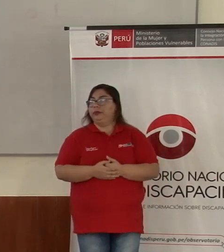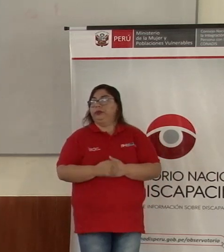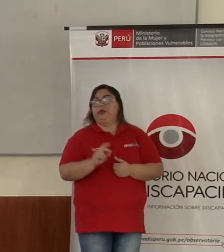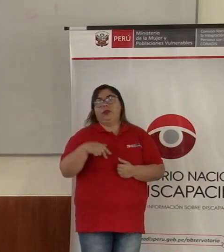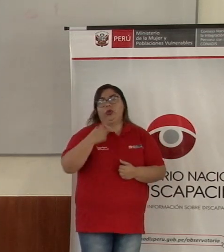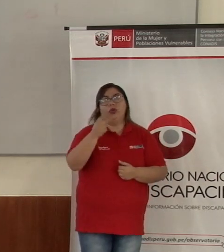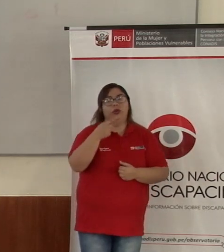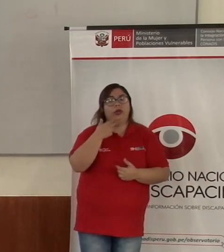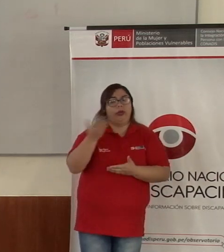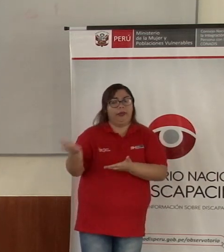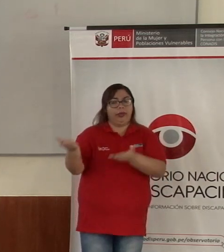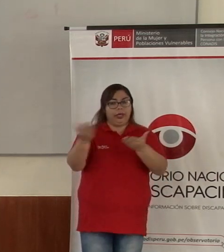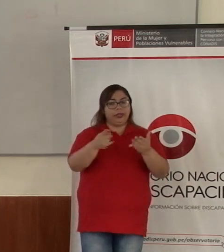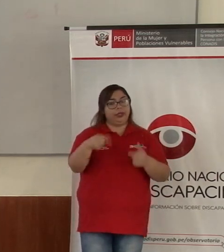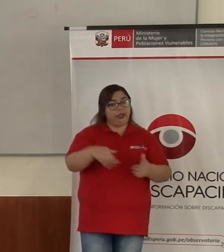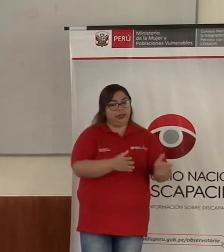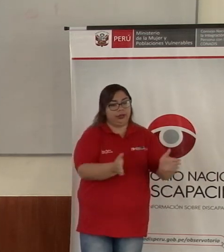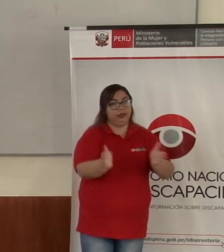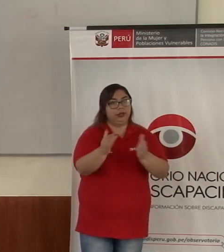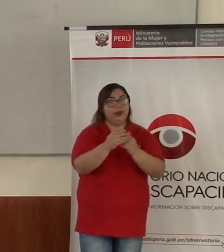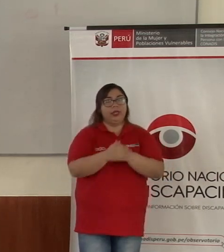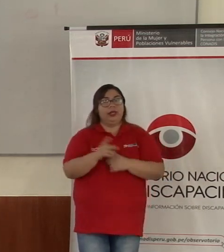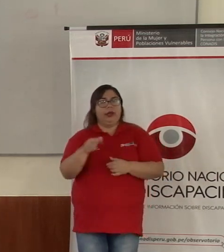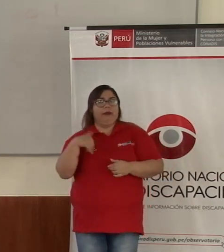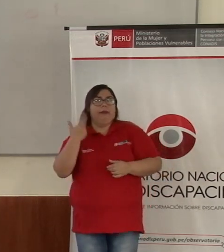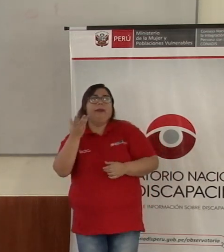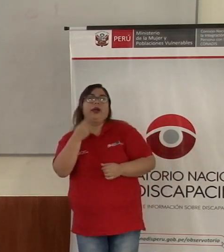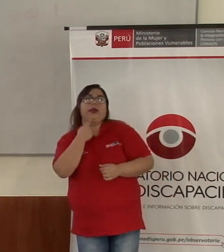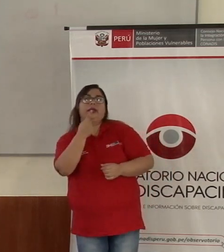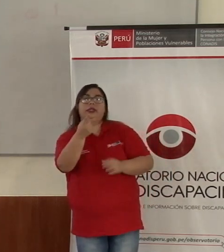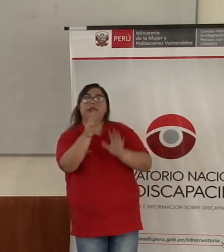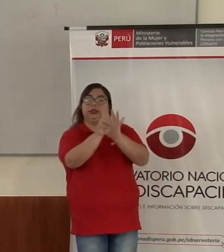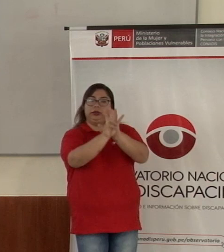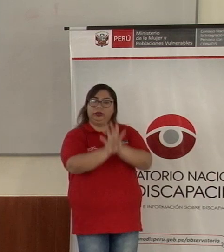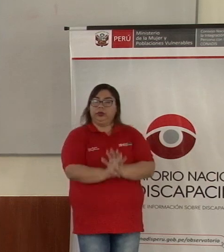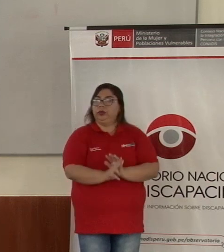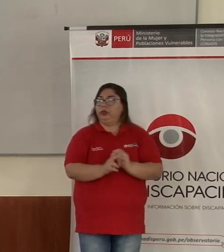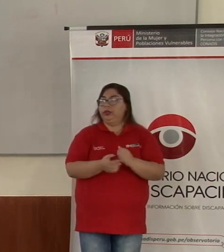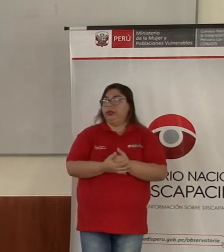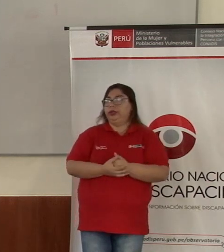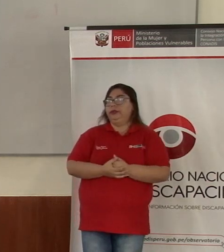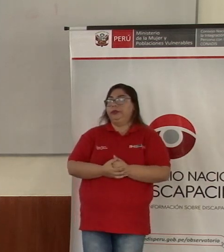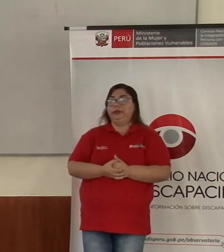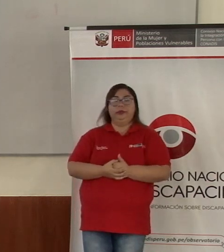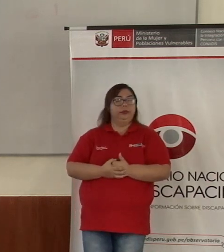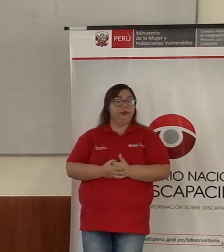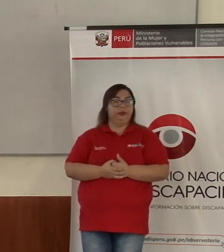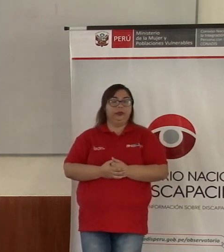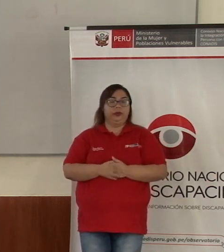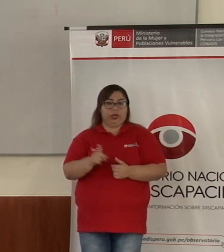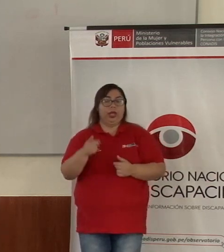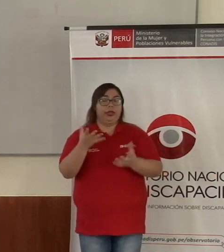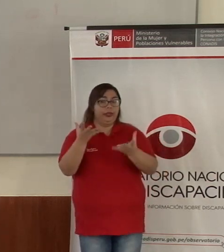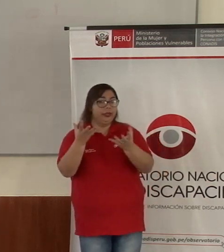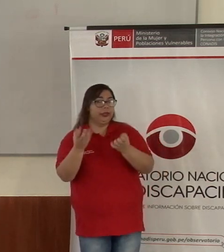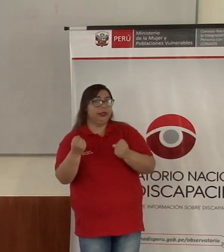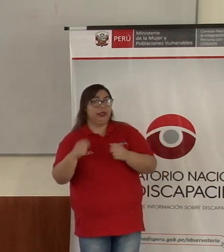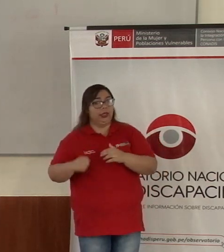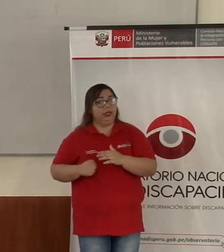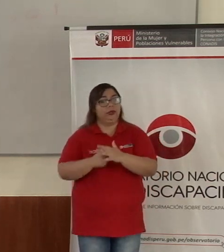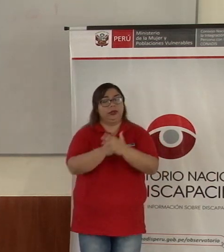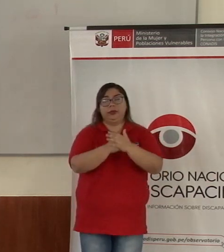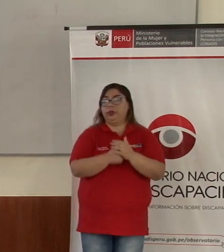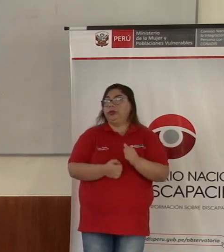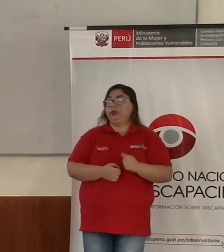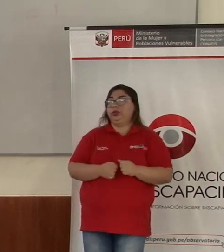que merece la accesibilidad para manifestar su voluntad, necesita los